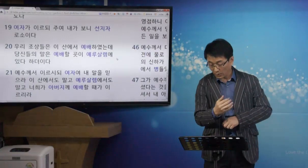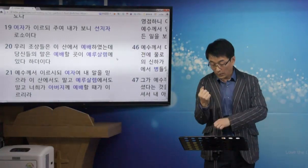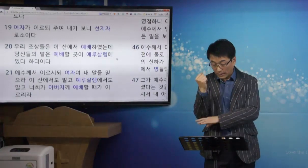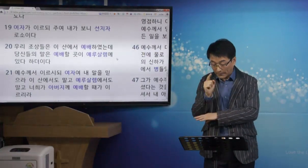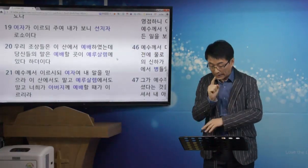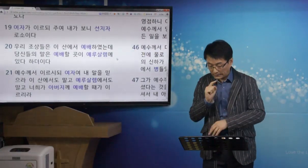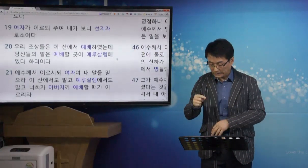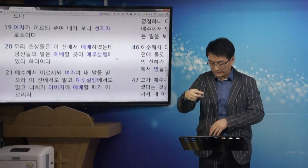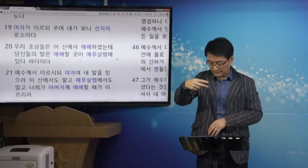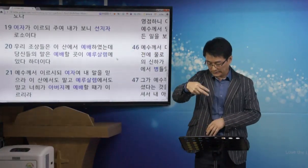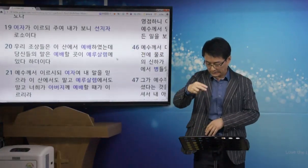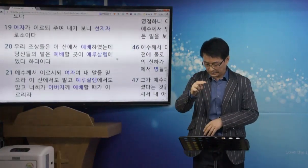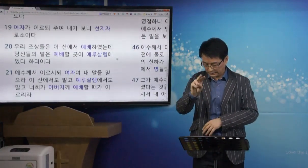사마리아라고 말할 수 있습니다.